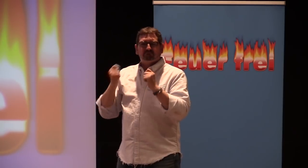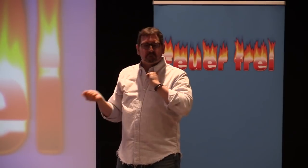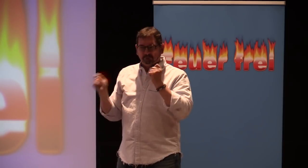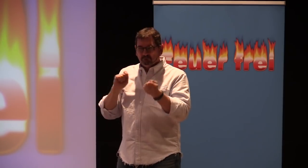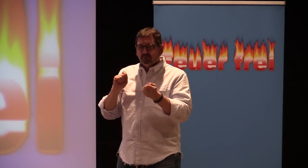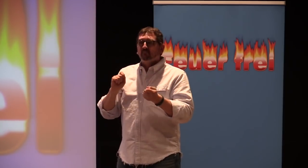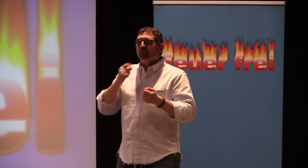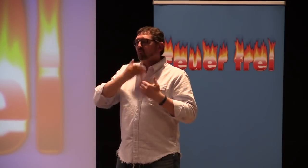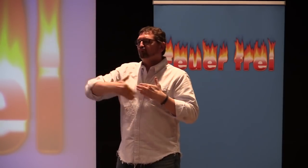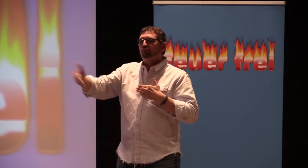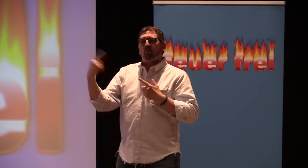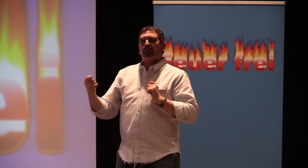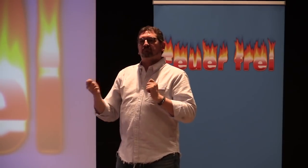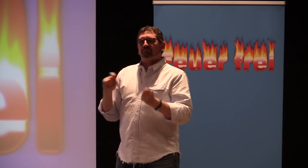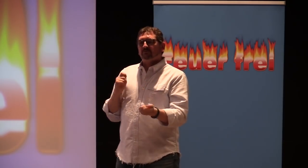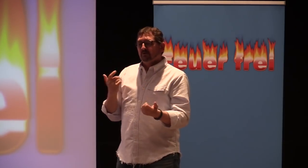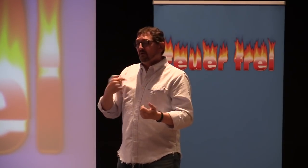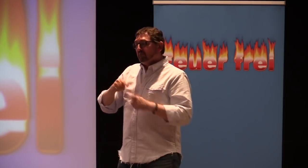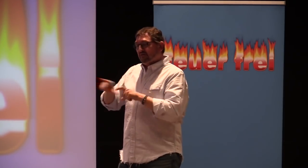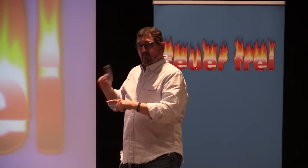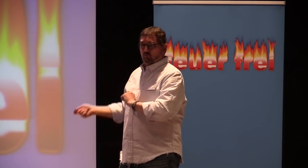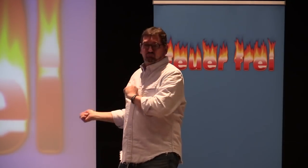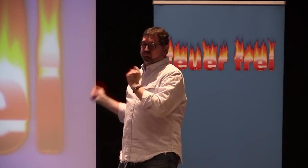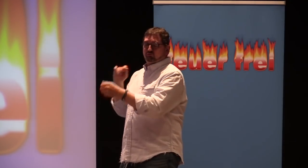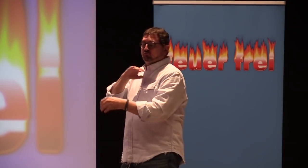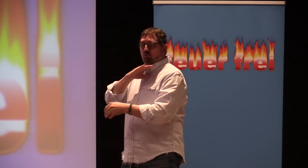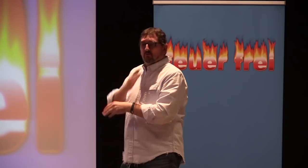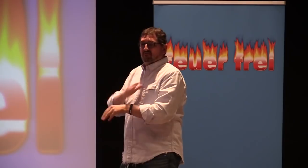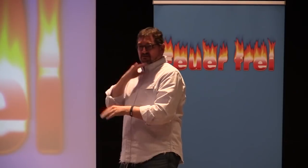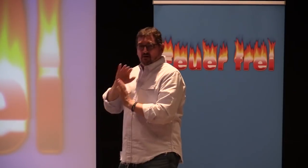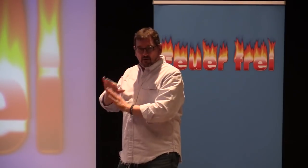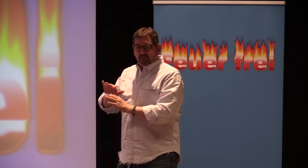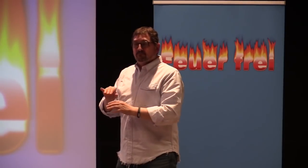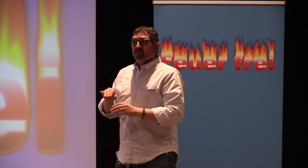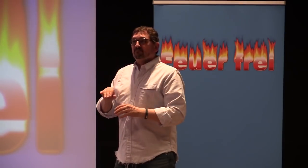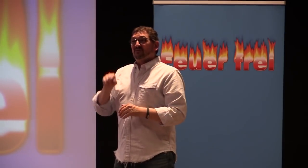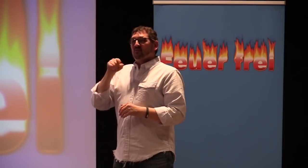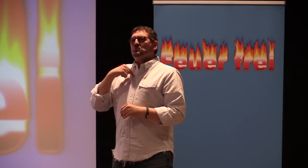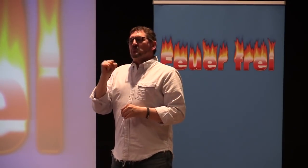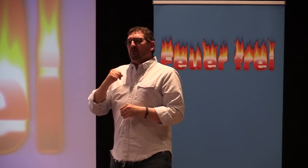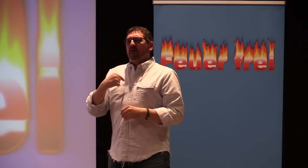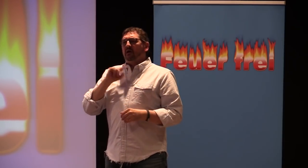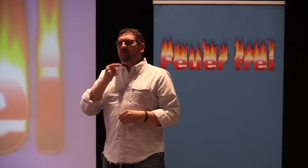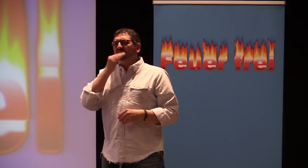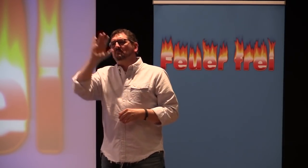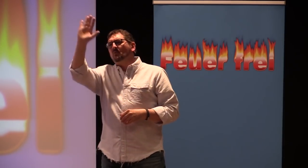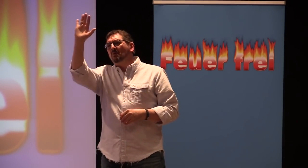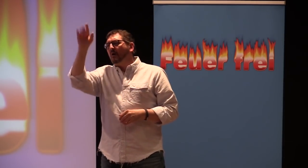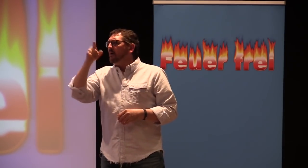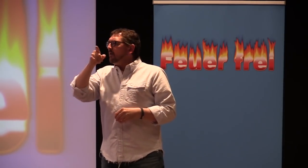die haben geweint, ne? Von denen, was sie gehört haben, dass da für Veränderungen auf uns zukommen. Es sind so viele Veränderungen, die da